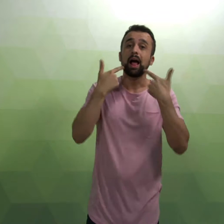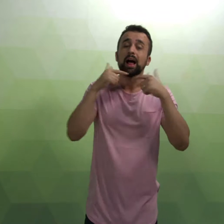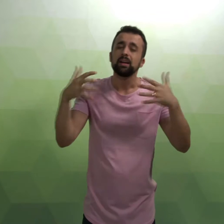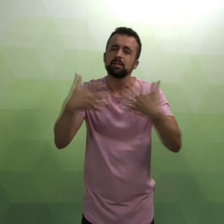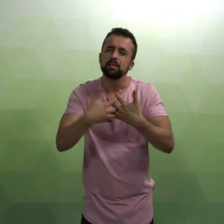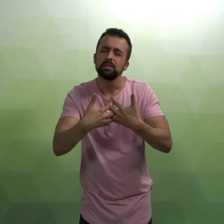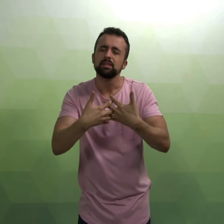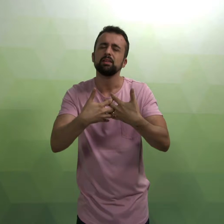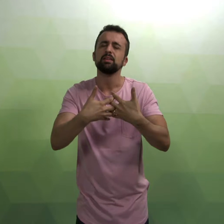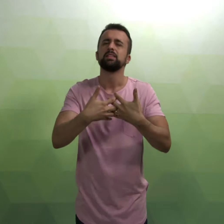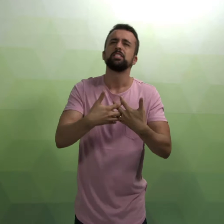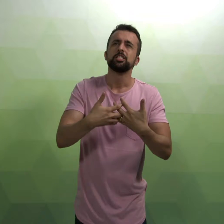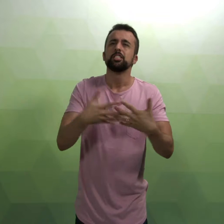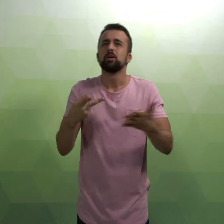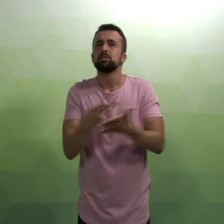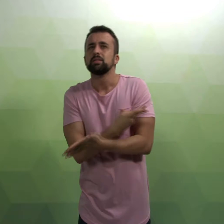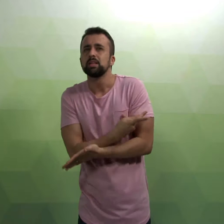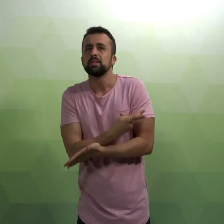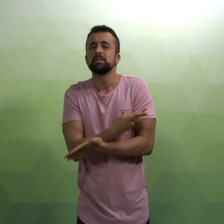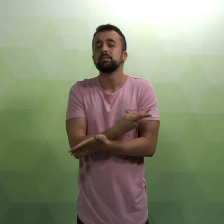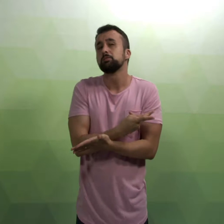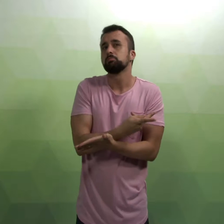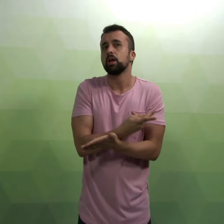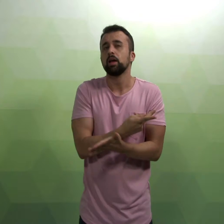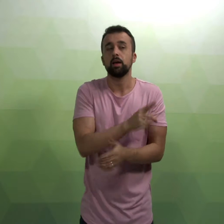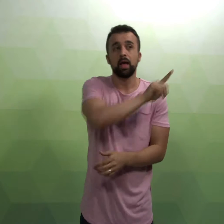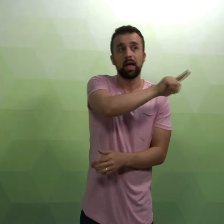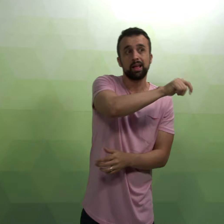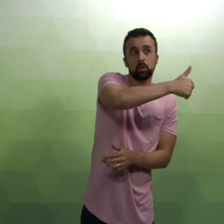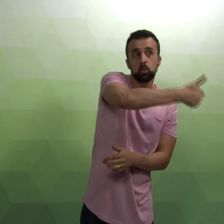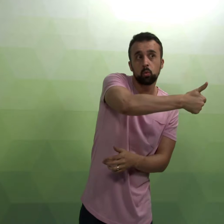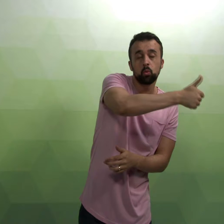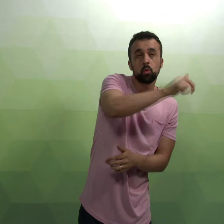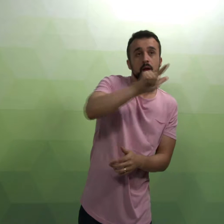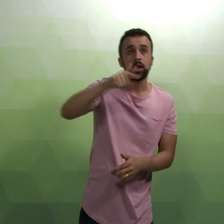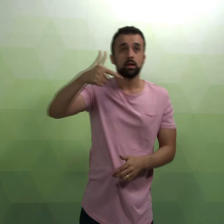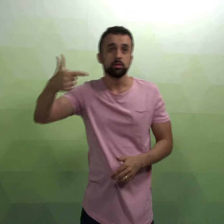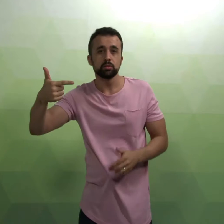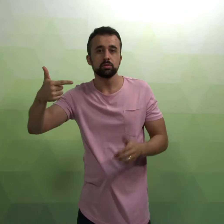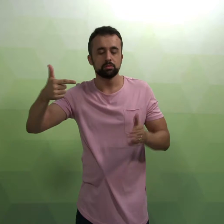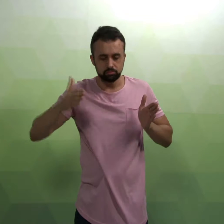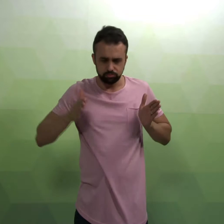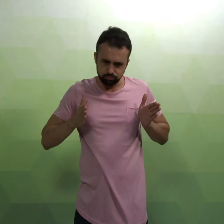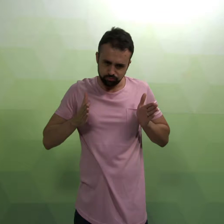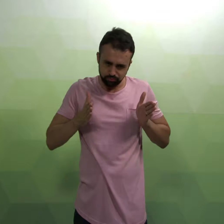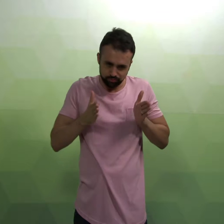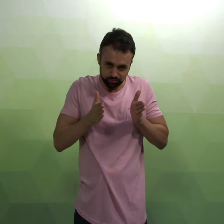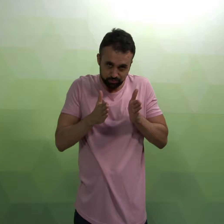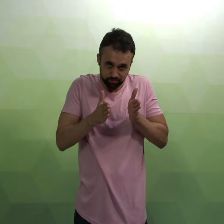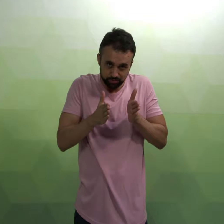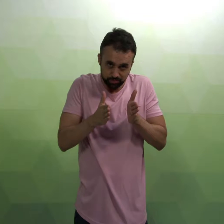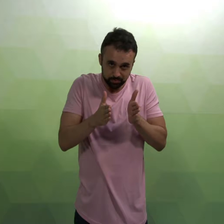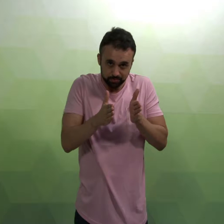Pois bem, a interlíngua acontece quando a L1 e a L2